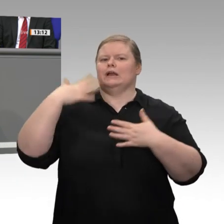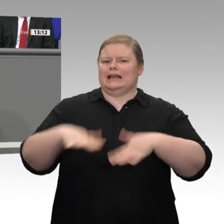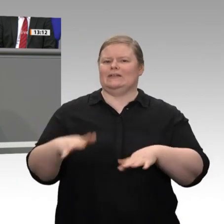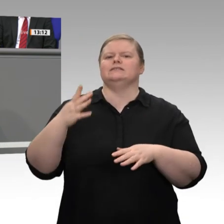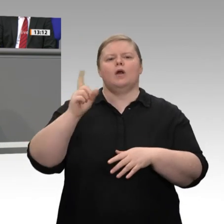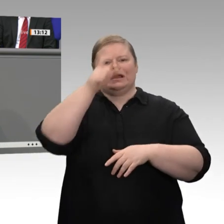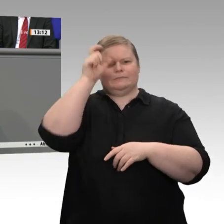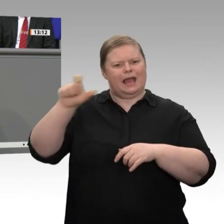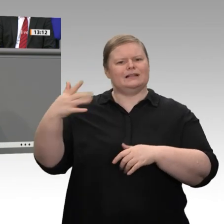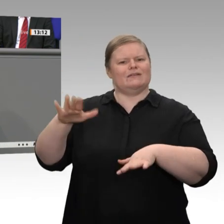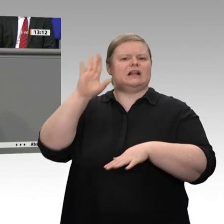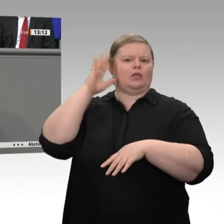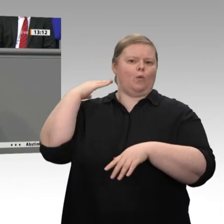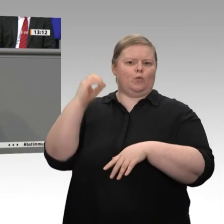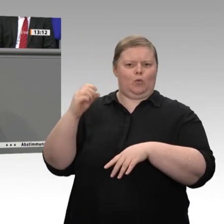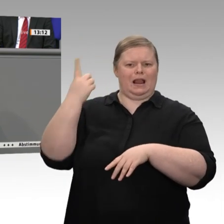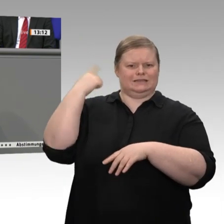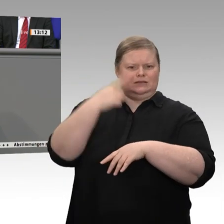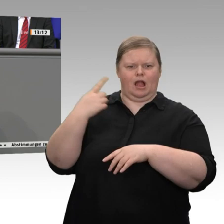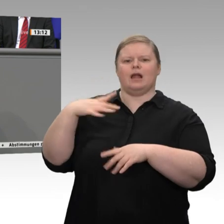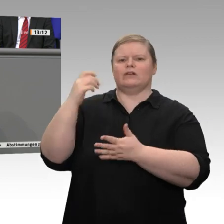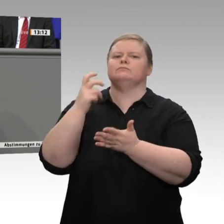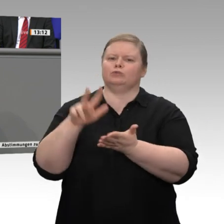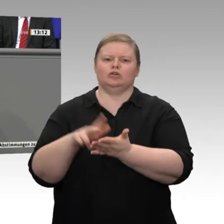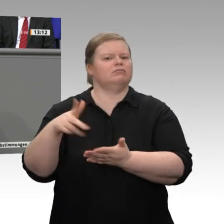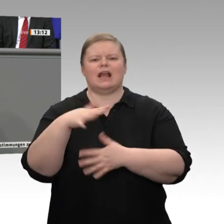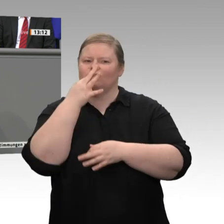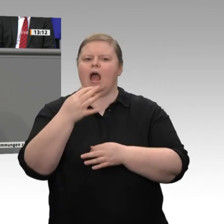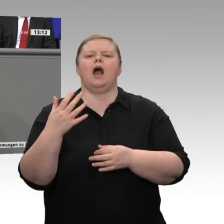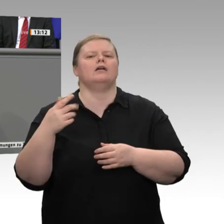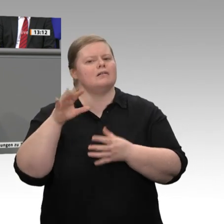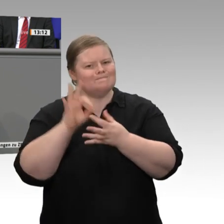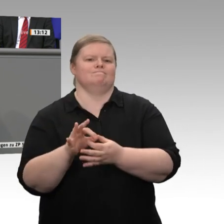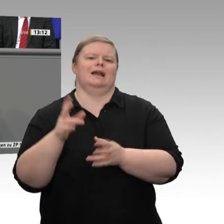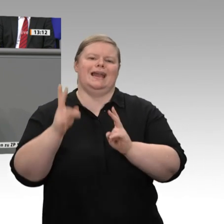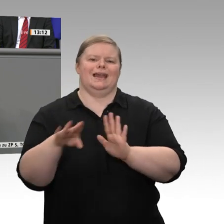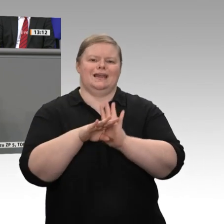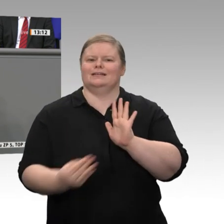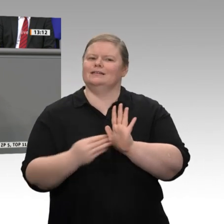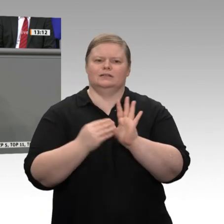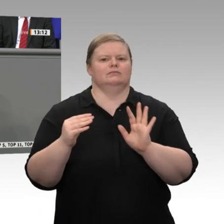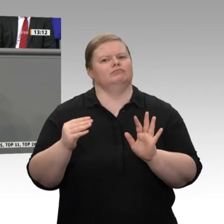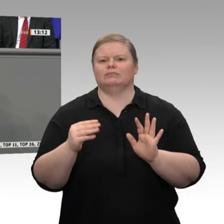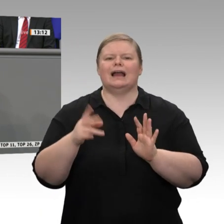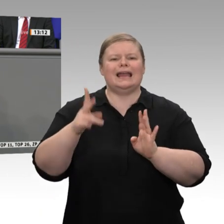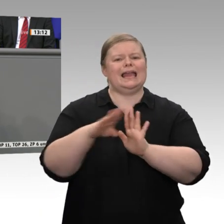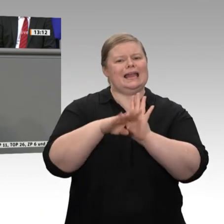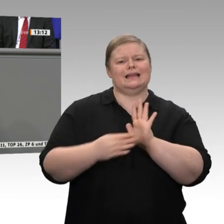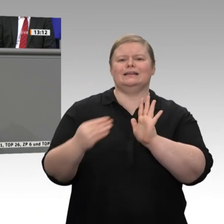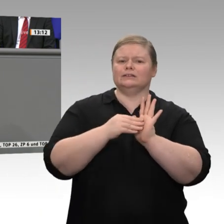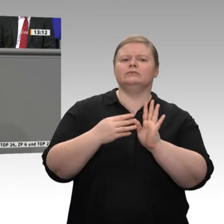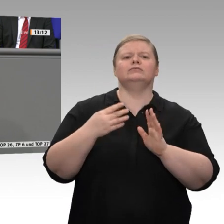durch die Frage Erlass oder Gesetz in keiner Weise berührt. Im Gegenteil dazu bietet die